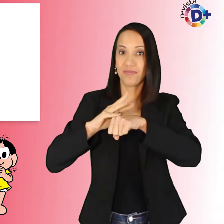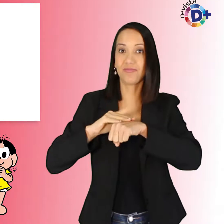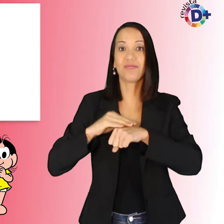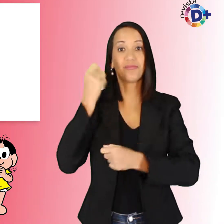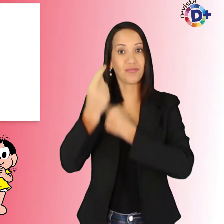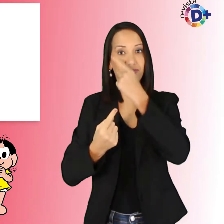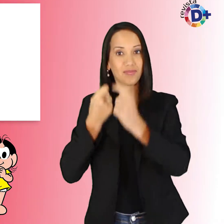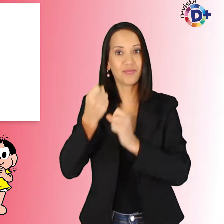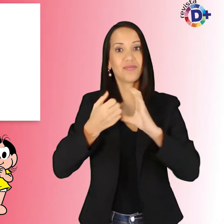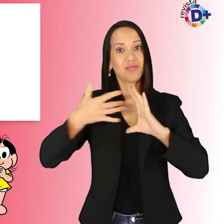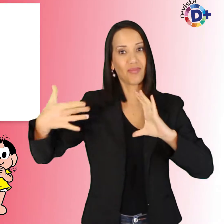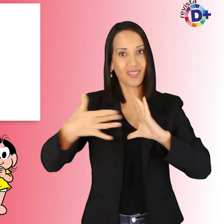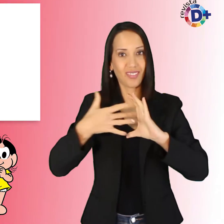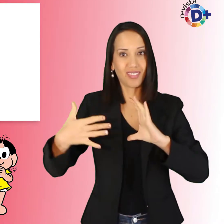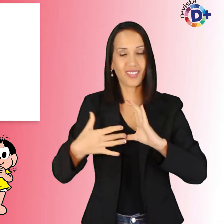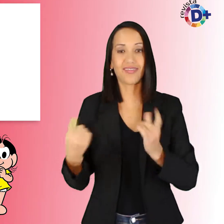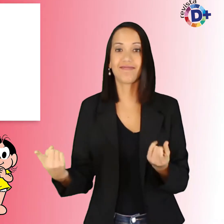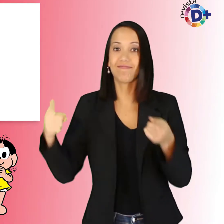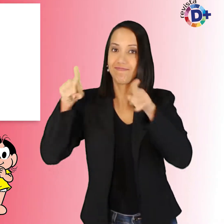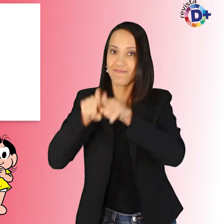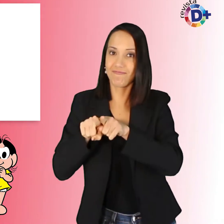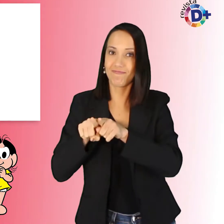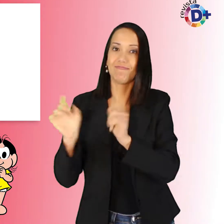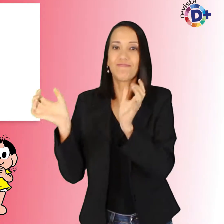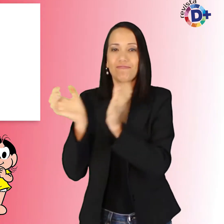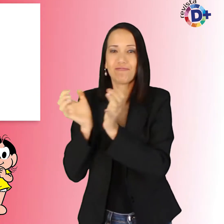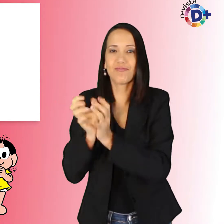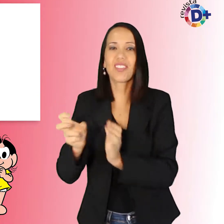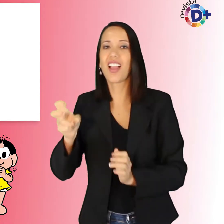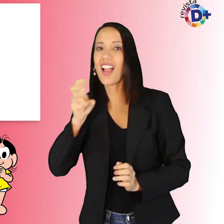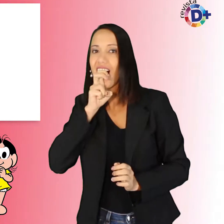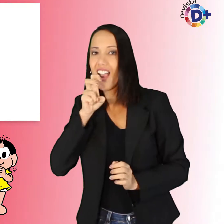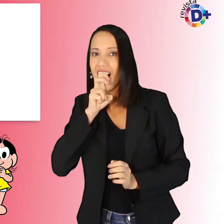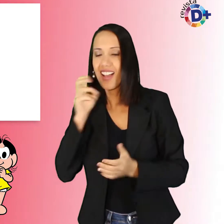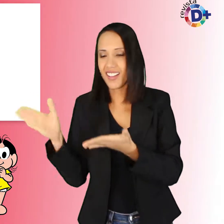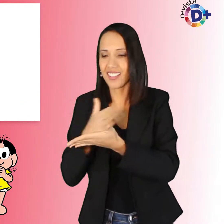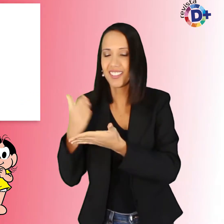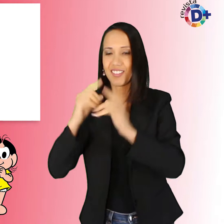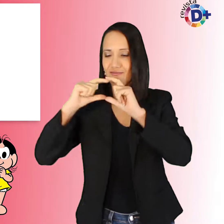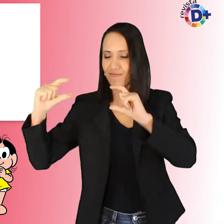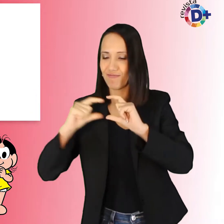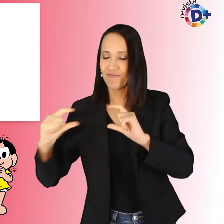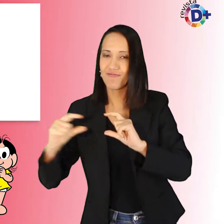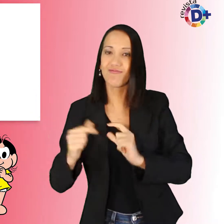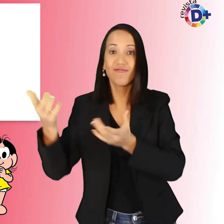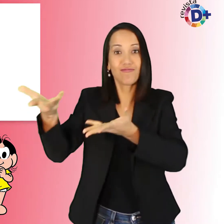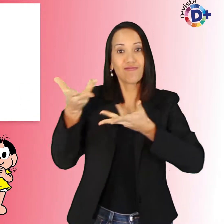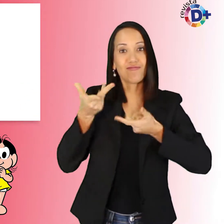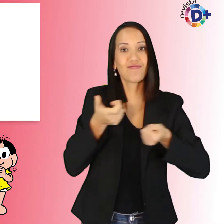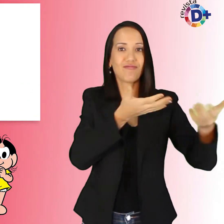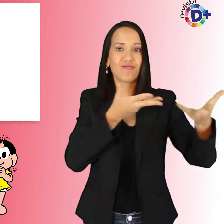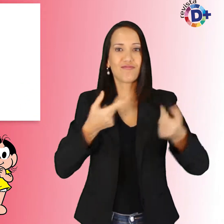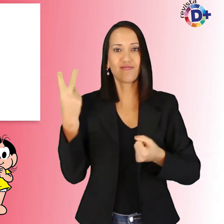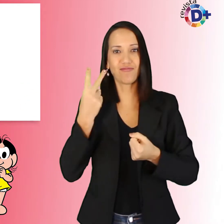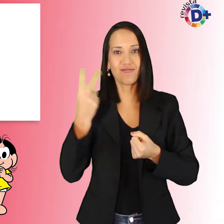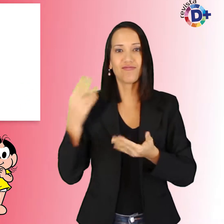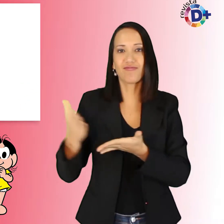raras ea maurício de sousa produções convidam para o lançamento da 2ª revistinha do